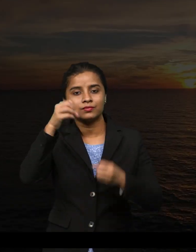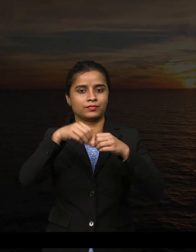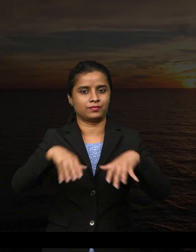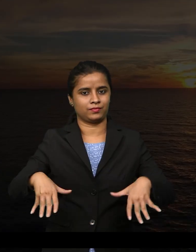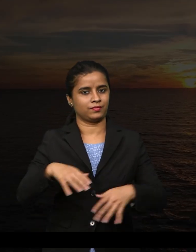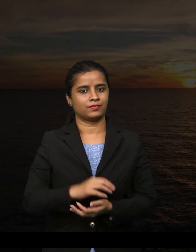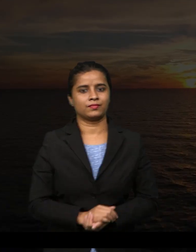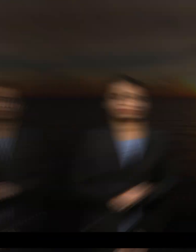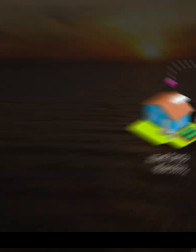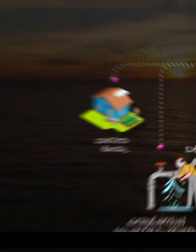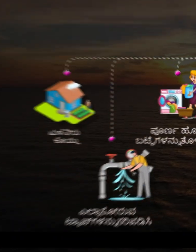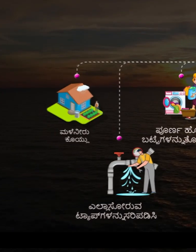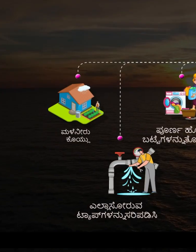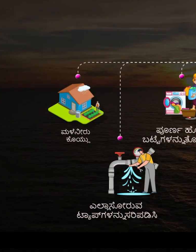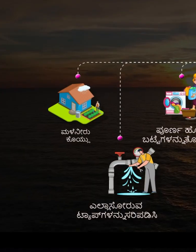ಪರಿಕಲ್ಪನೆ ನಕ್ಷೆ: